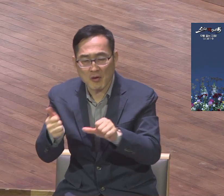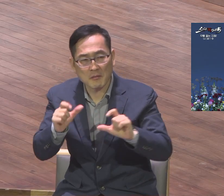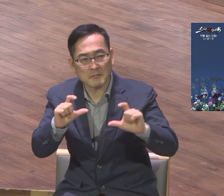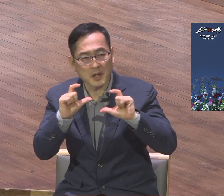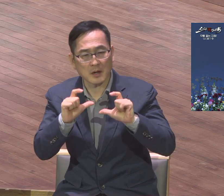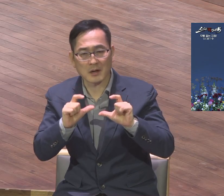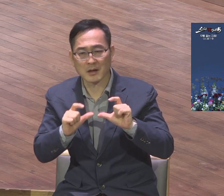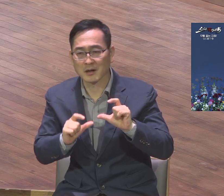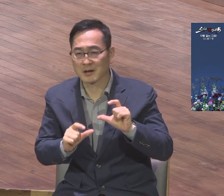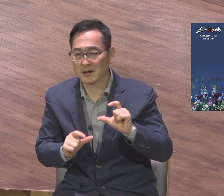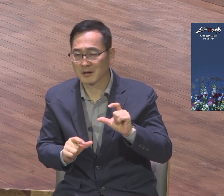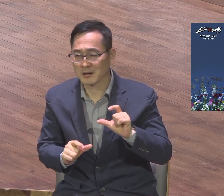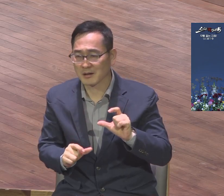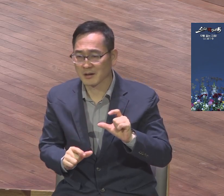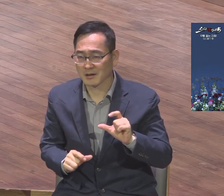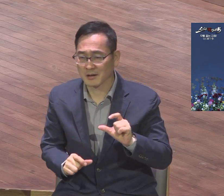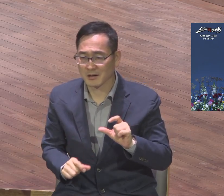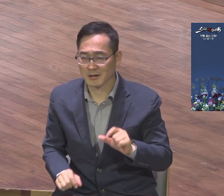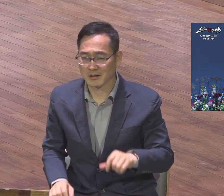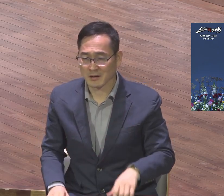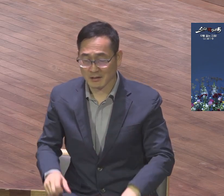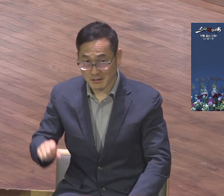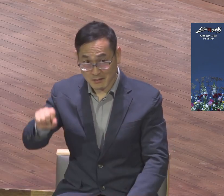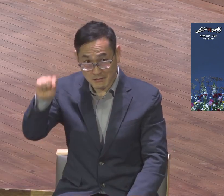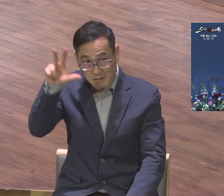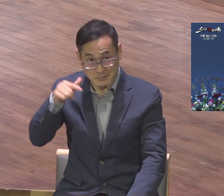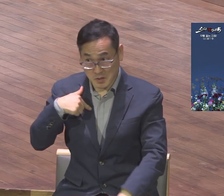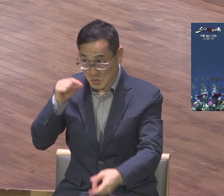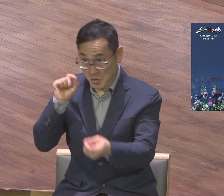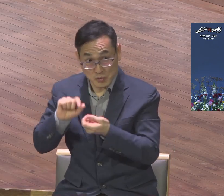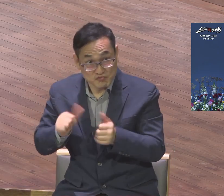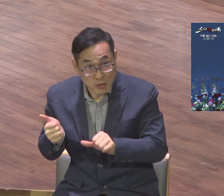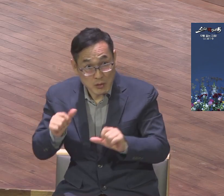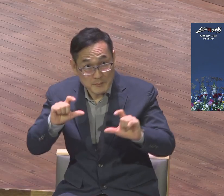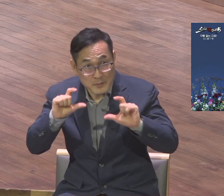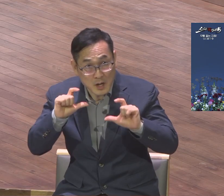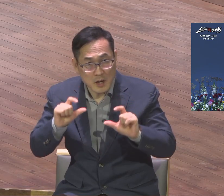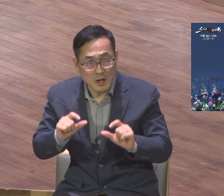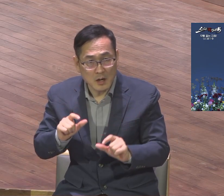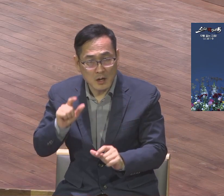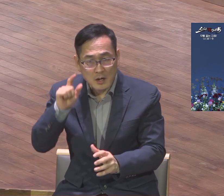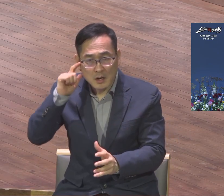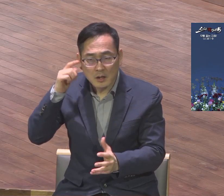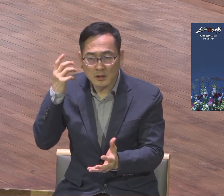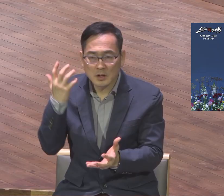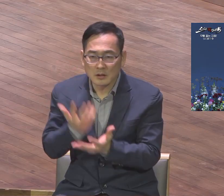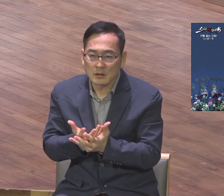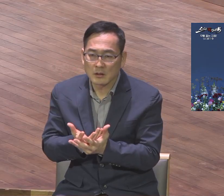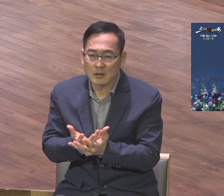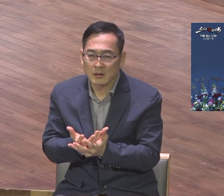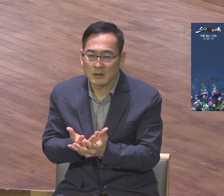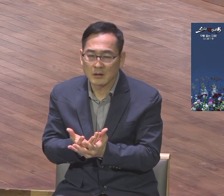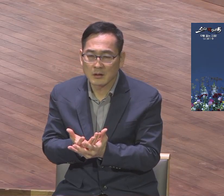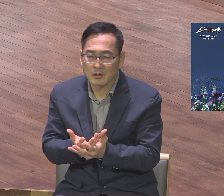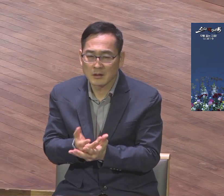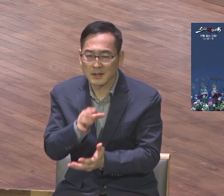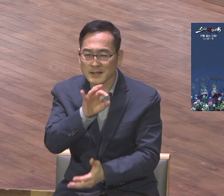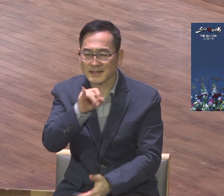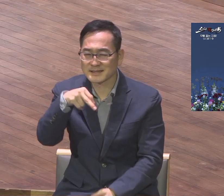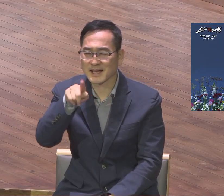걸렸다. 살 날이 얼마 남지 않았다. 청천벽력 같은 말을 이사야 선지자